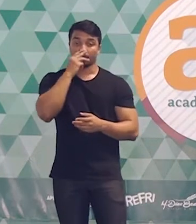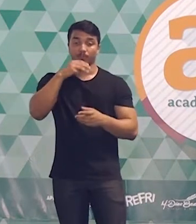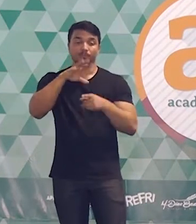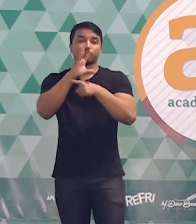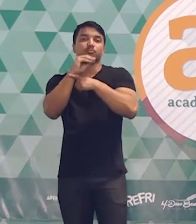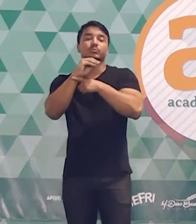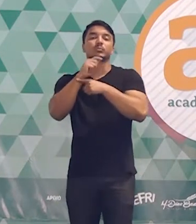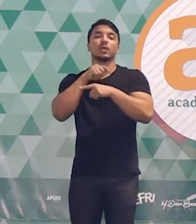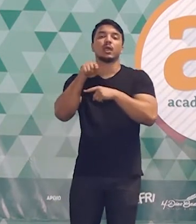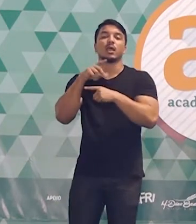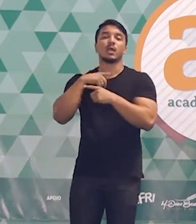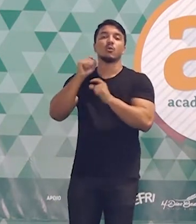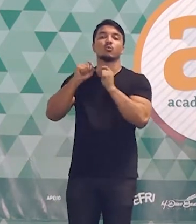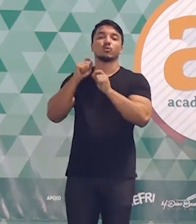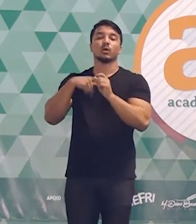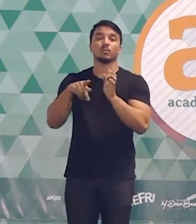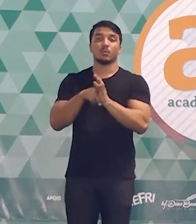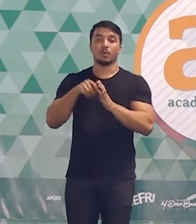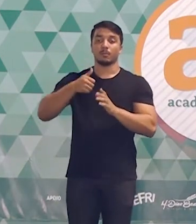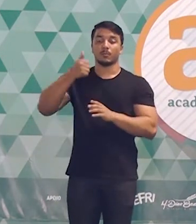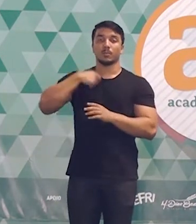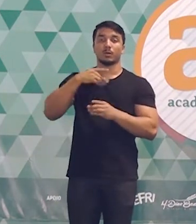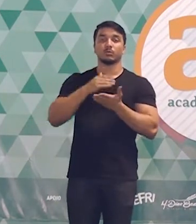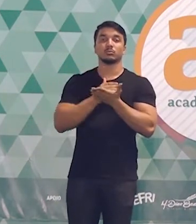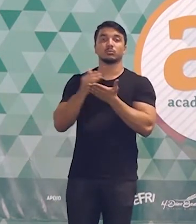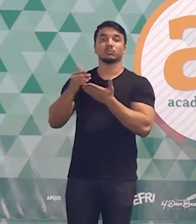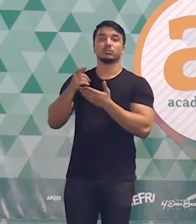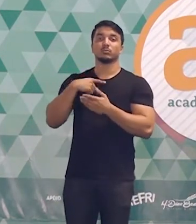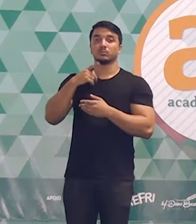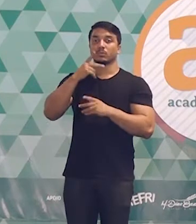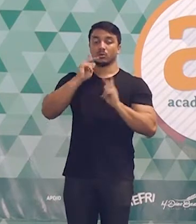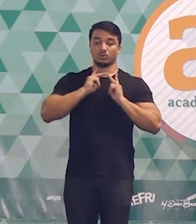máquina fotográfica seria o primeiro passo para a